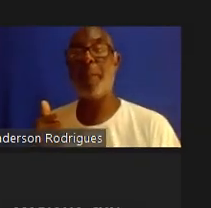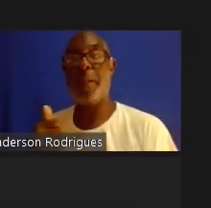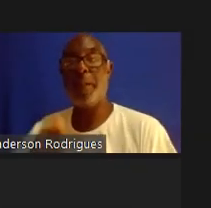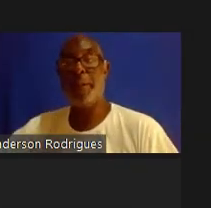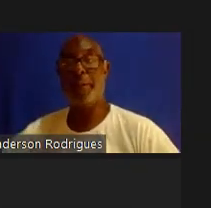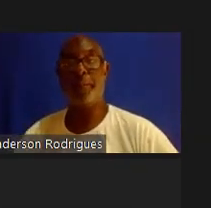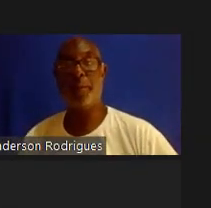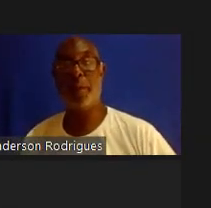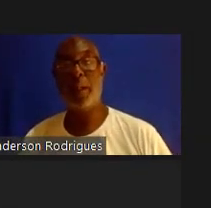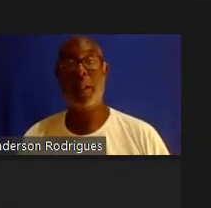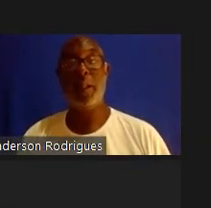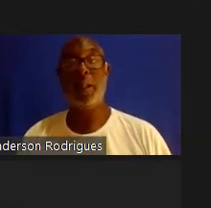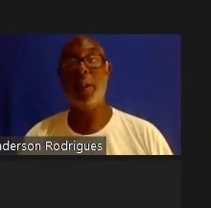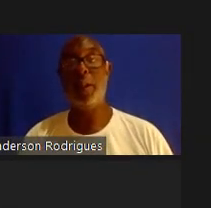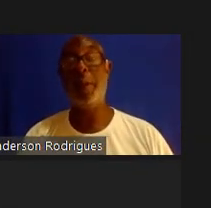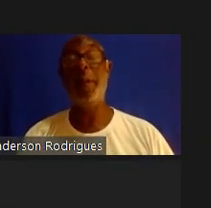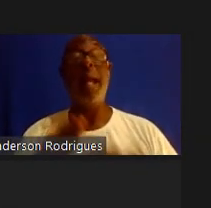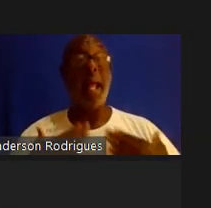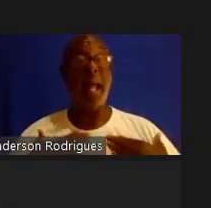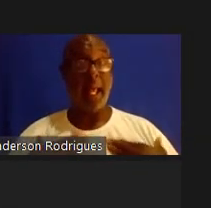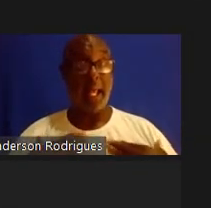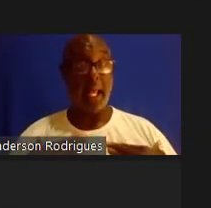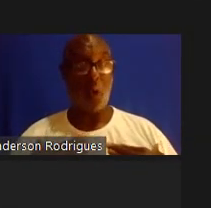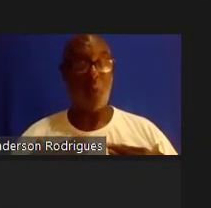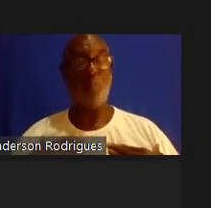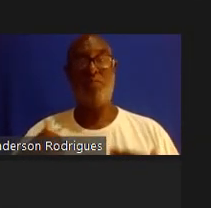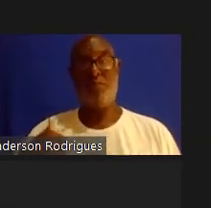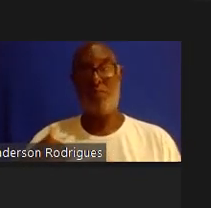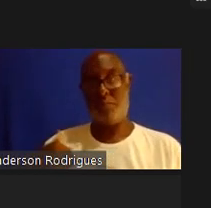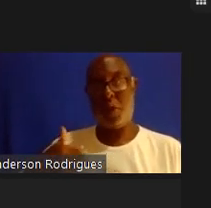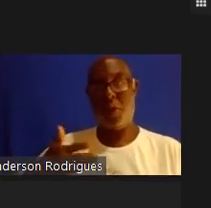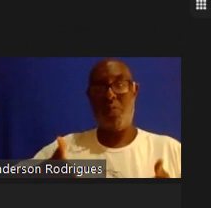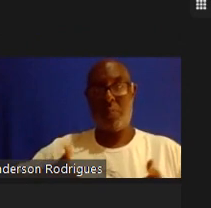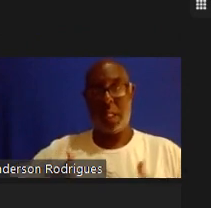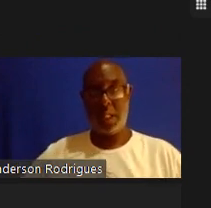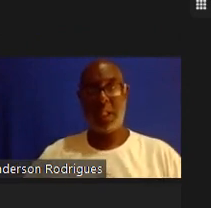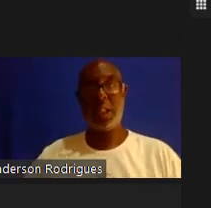situação, né, eu como disse, eu como uma pessoa surda,